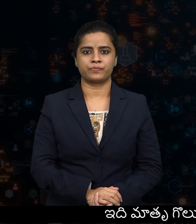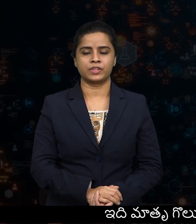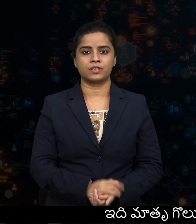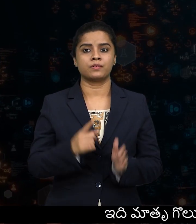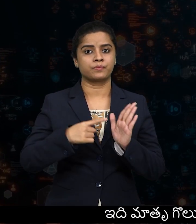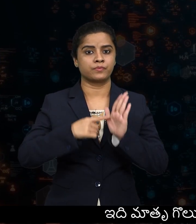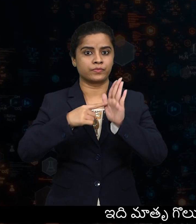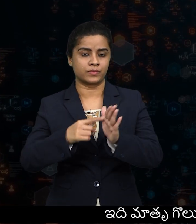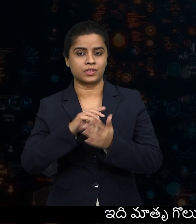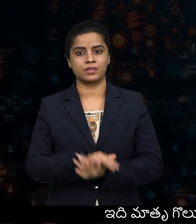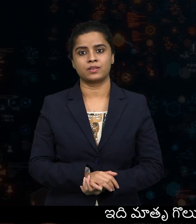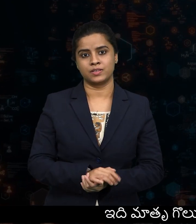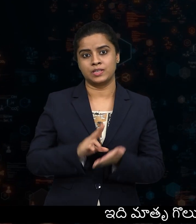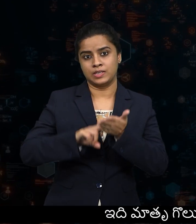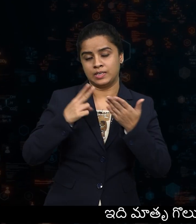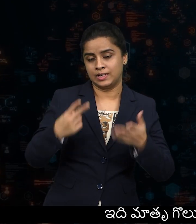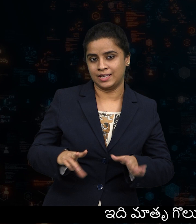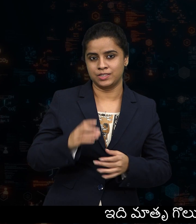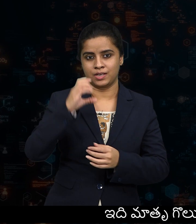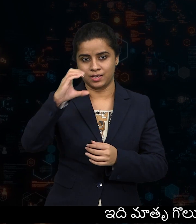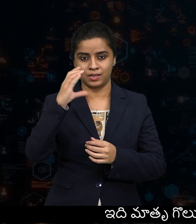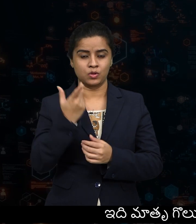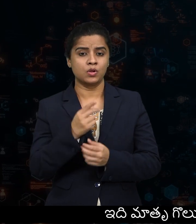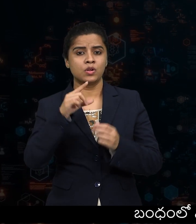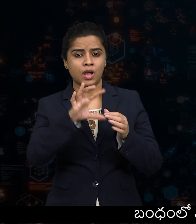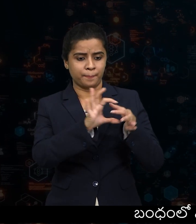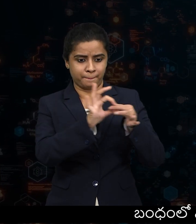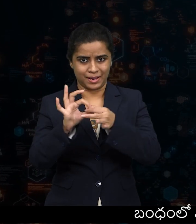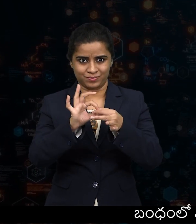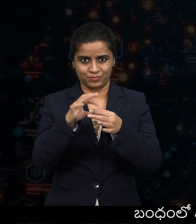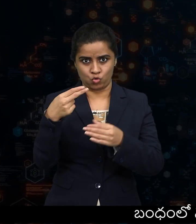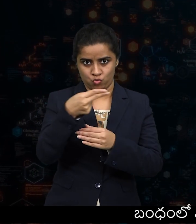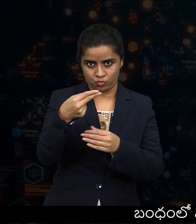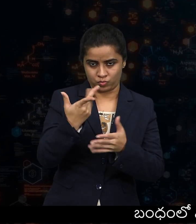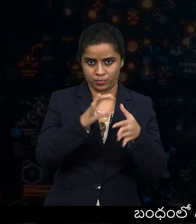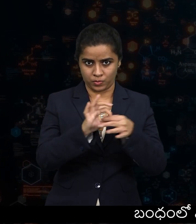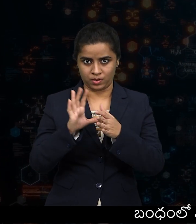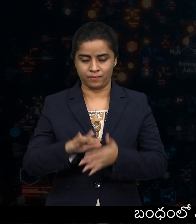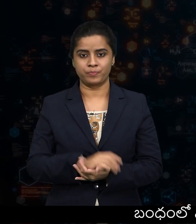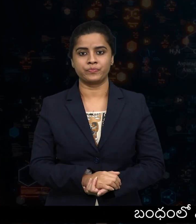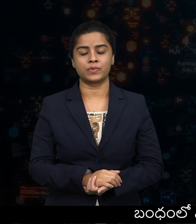ఇది మాతృగొలుసు యొక్క కార్బన్ టు కార్బన్ బంధంలో స్వభావాన్ని సూచిస్తుంది.